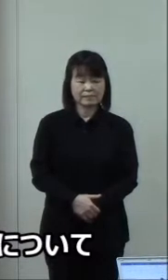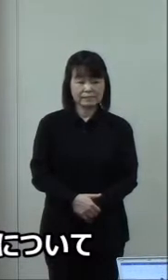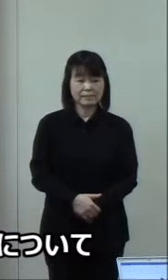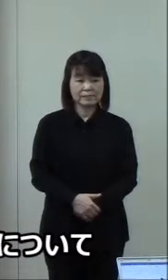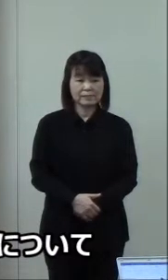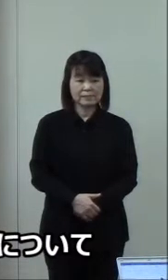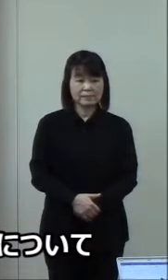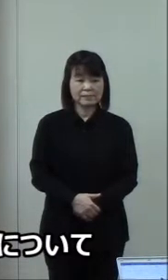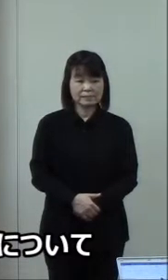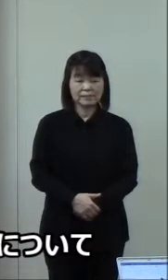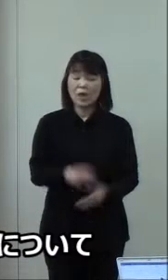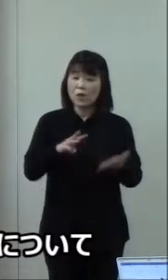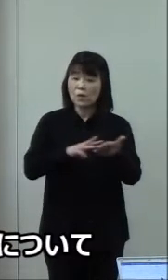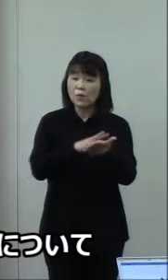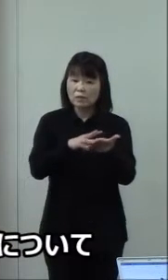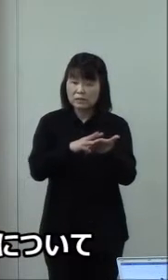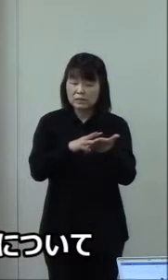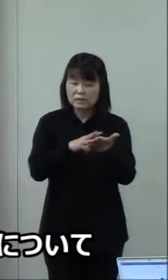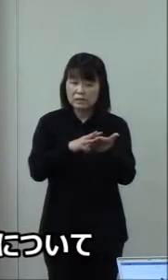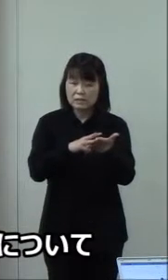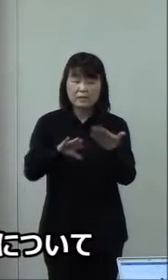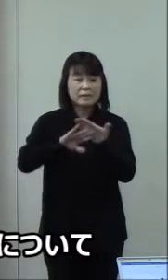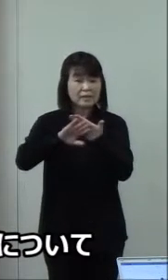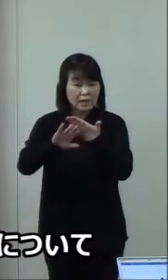ワクチンで、 はい、